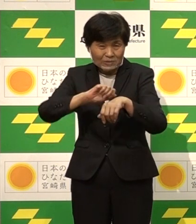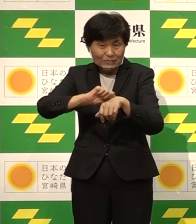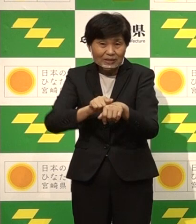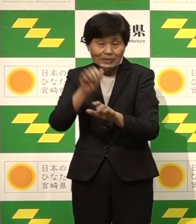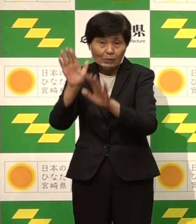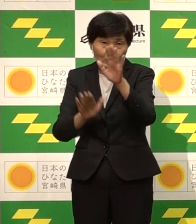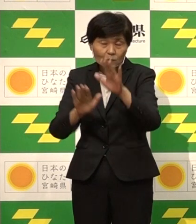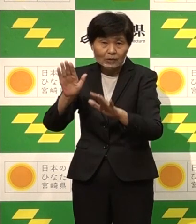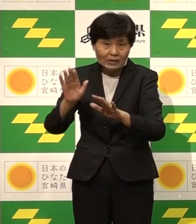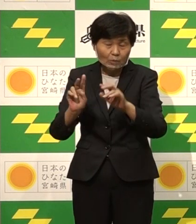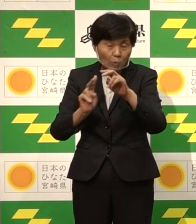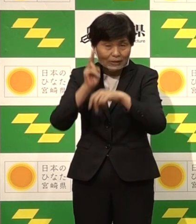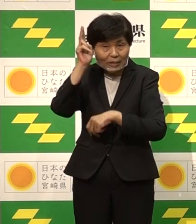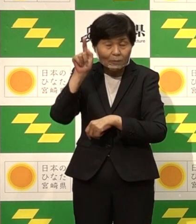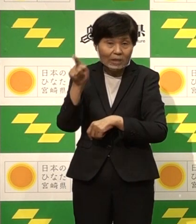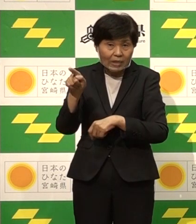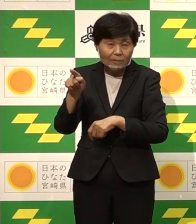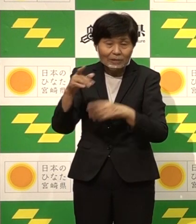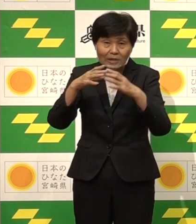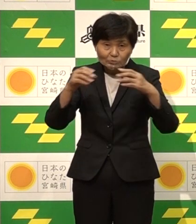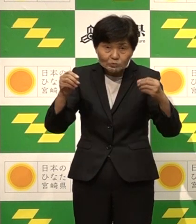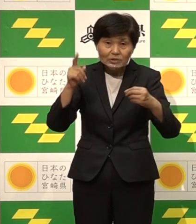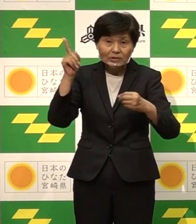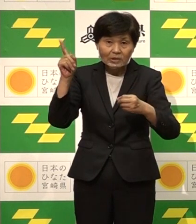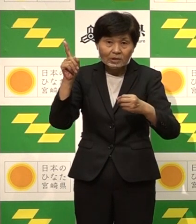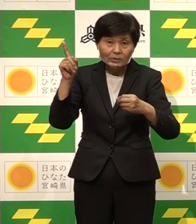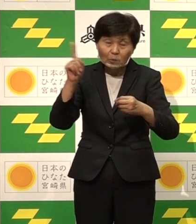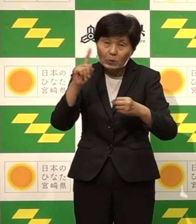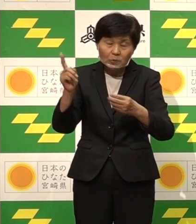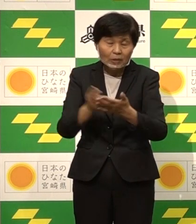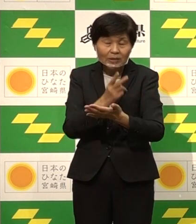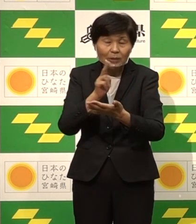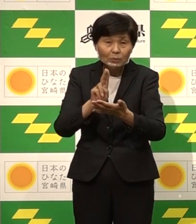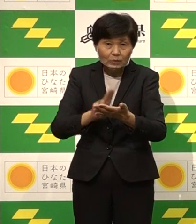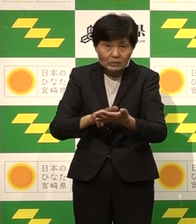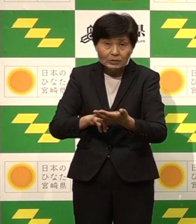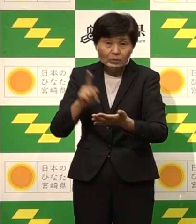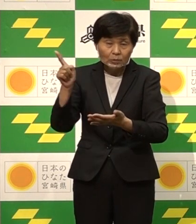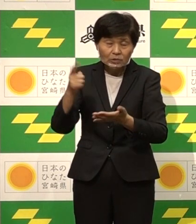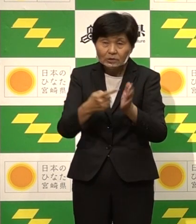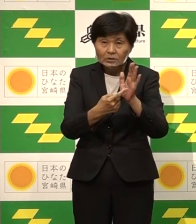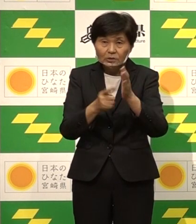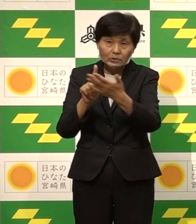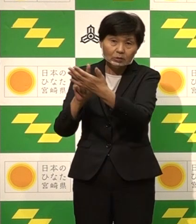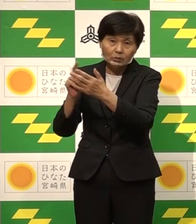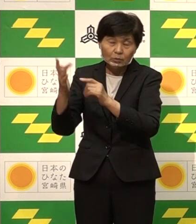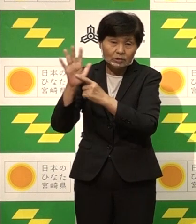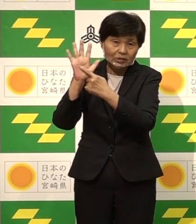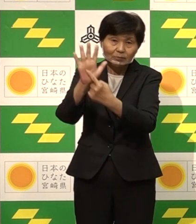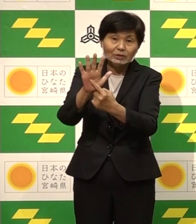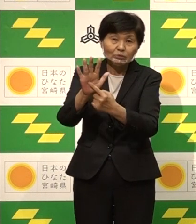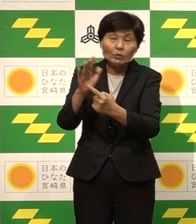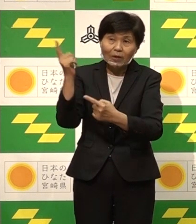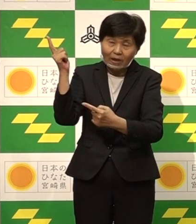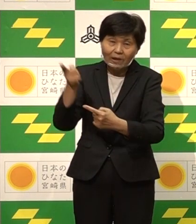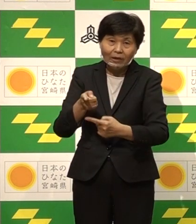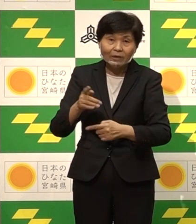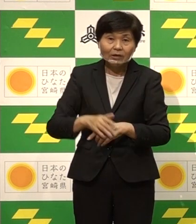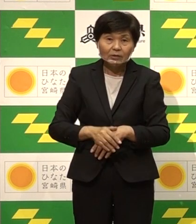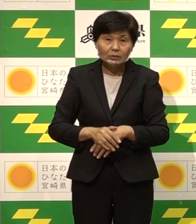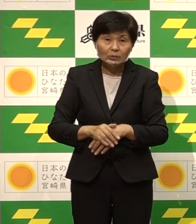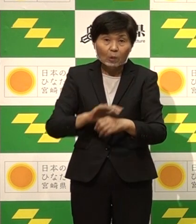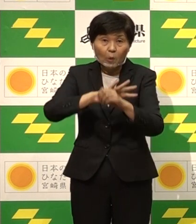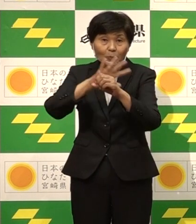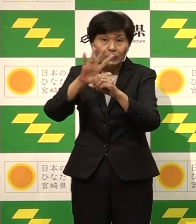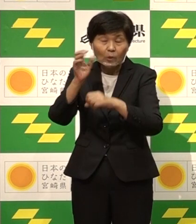、今後国、それから沖縄県がどのような判断をされるのかというのはですね、今のこのオミクロン BA.5 の